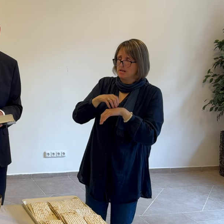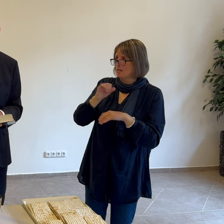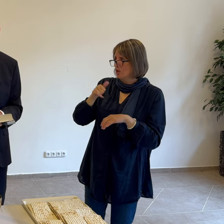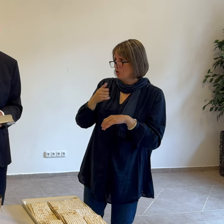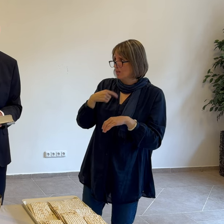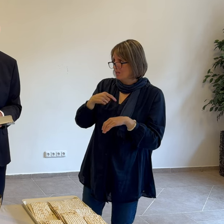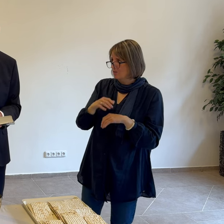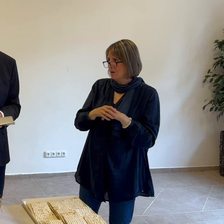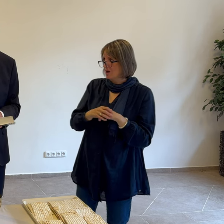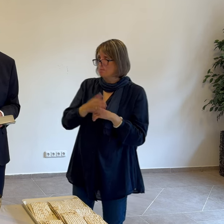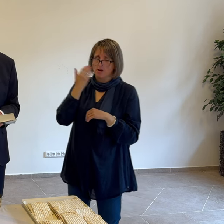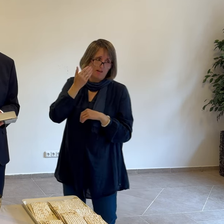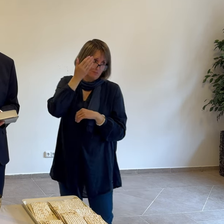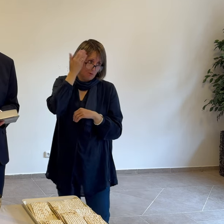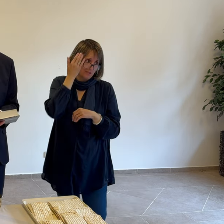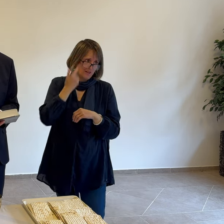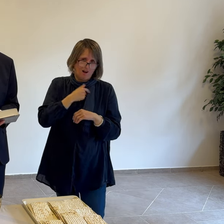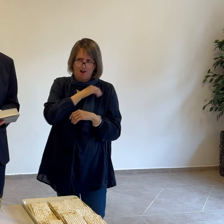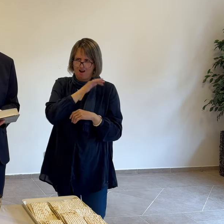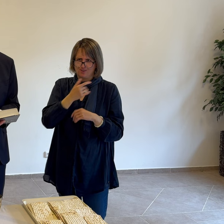sídlo Do dnešní